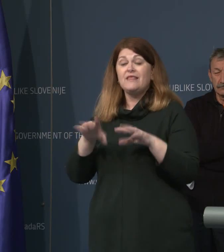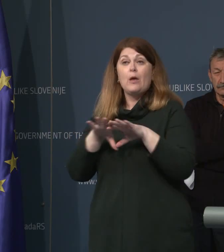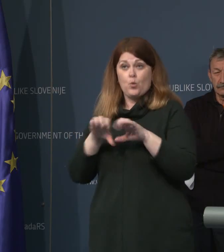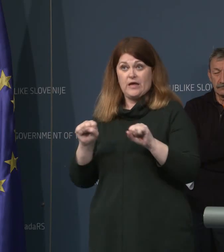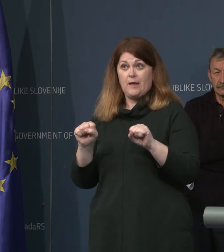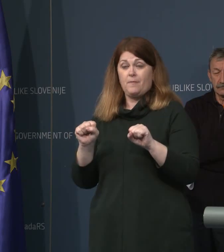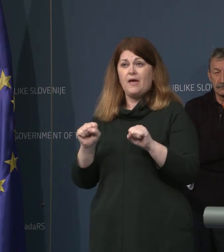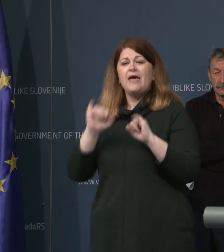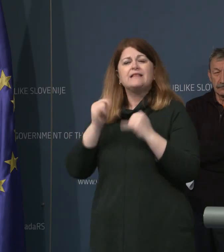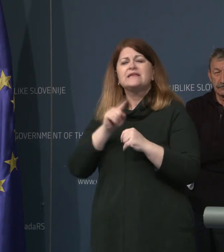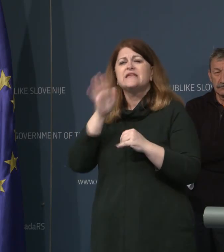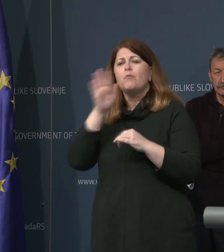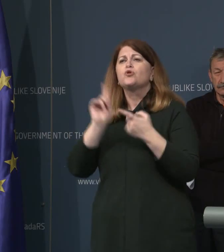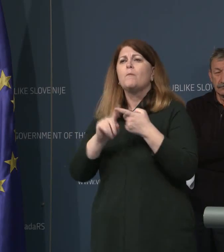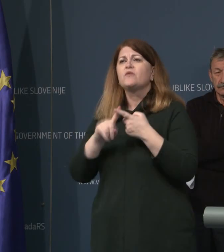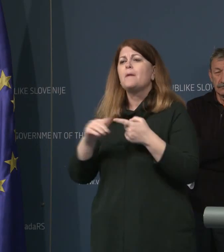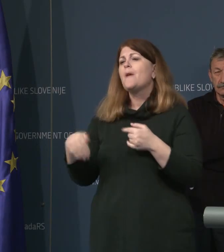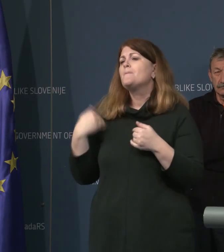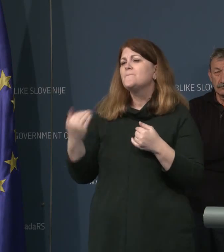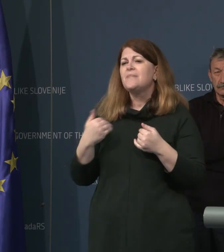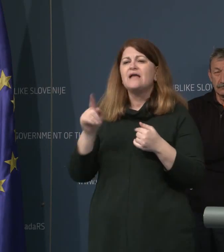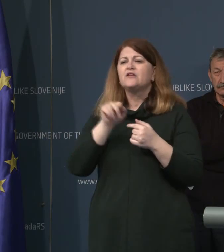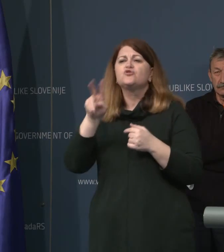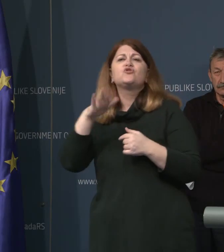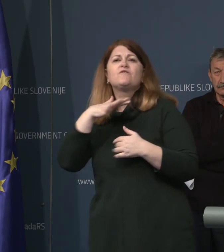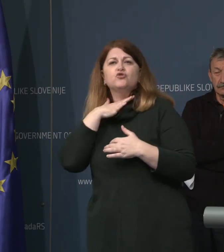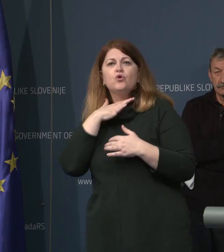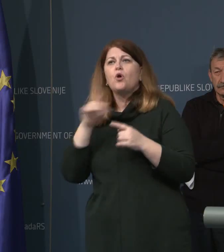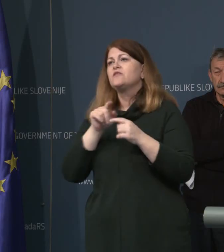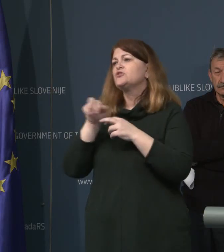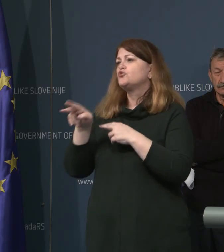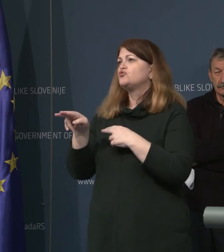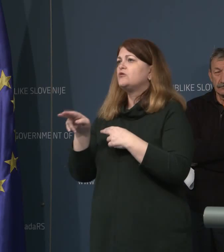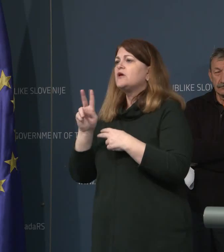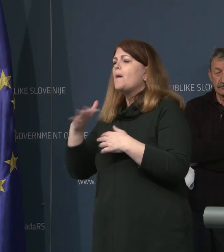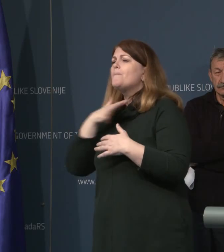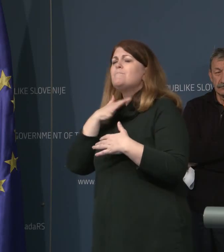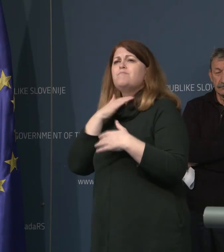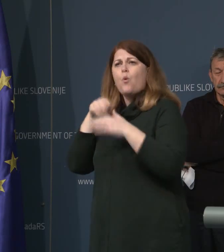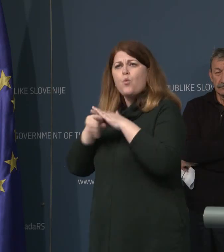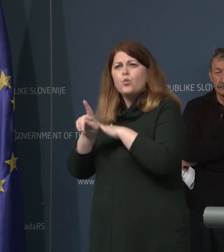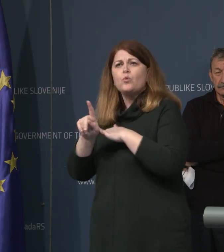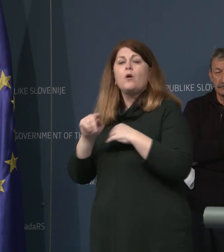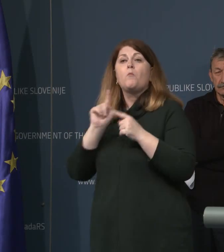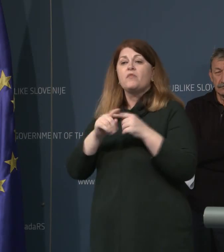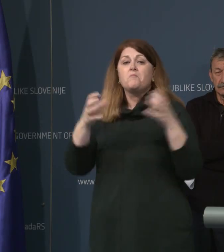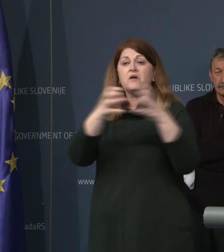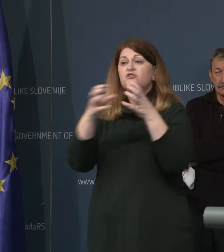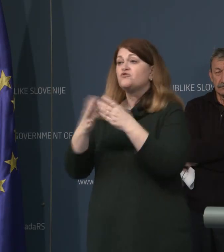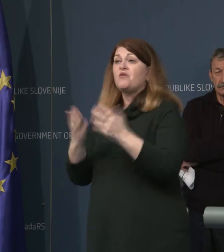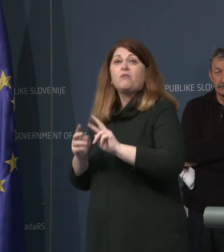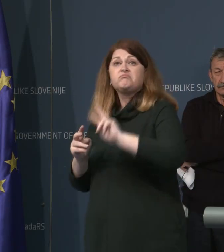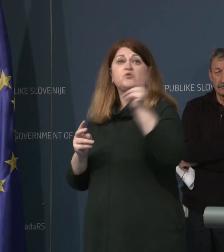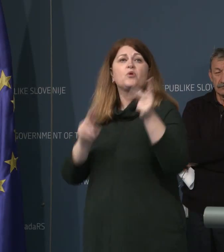ukrepe, da se ne bodo potem mladi, ki pač niso šli v šolo, niso šli k pouku, združevali pa pač nekje